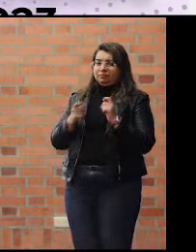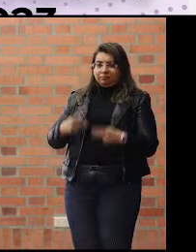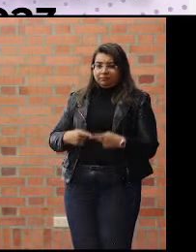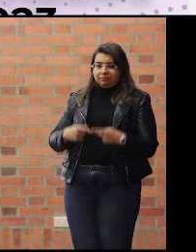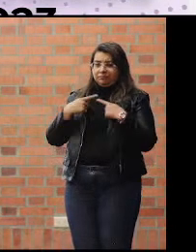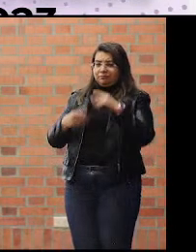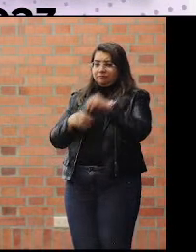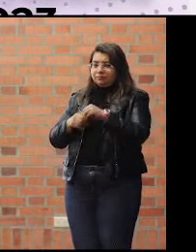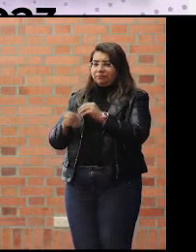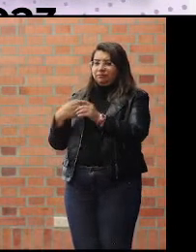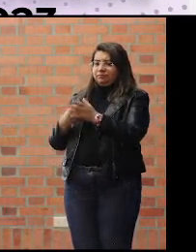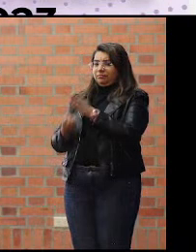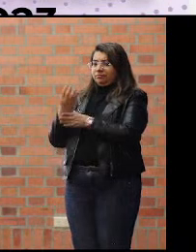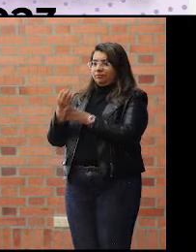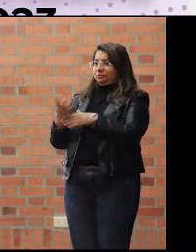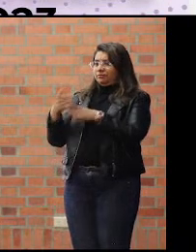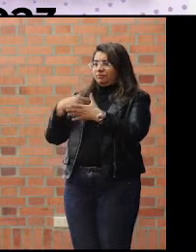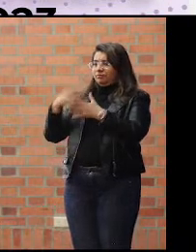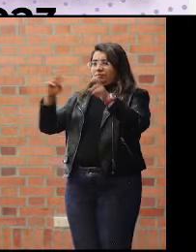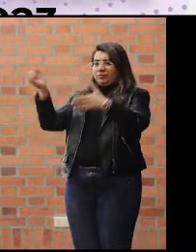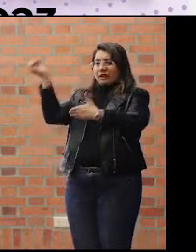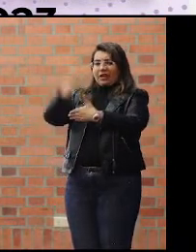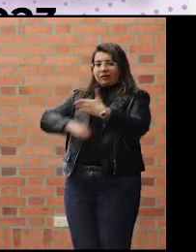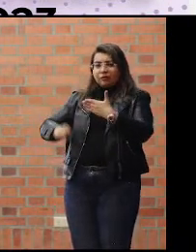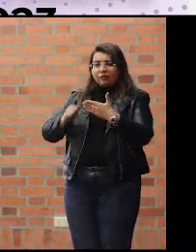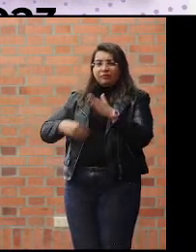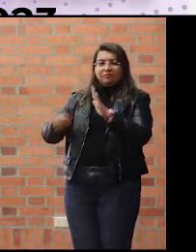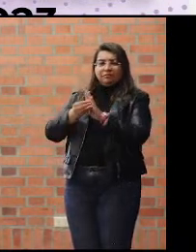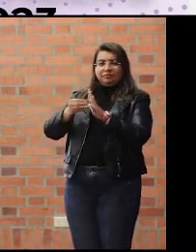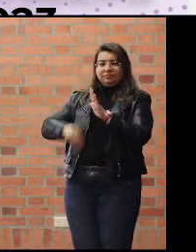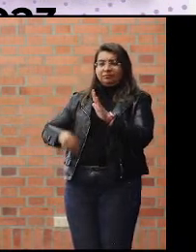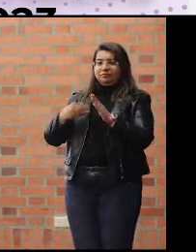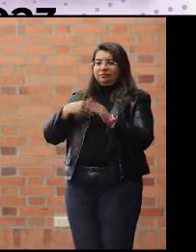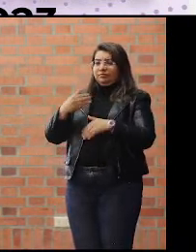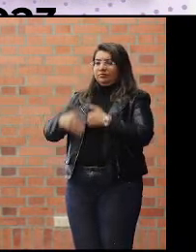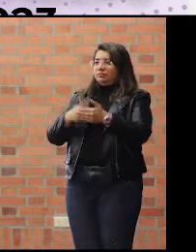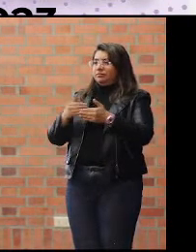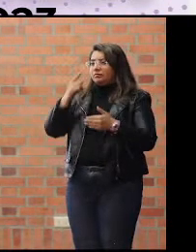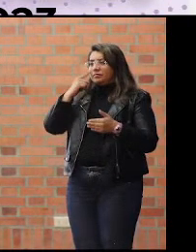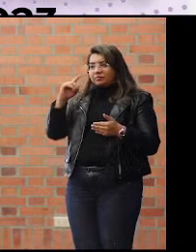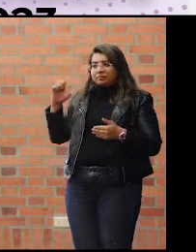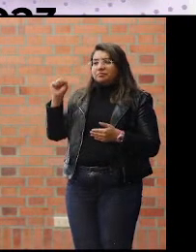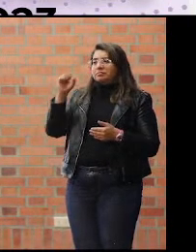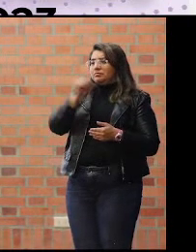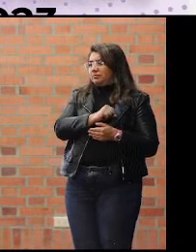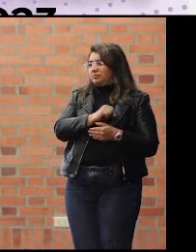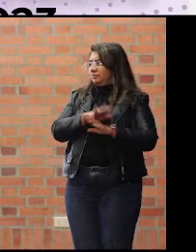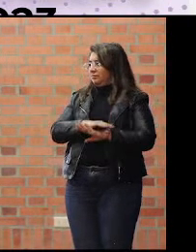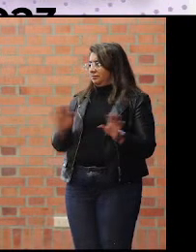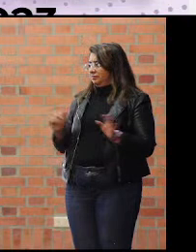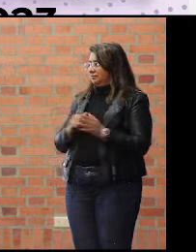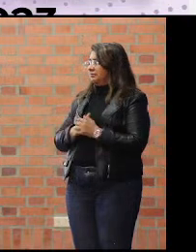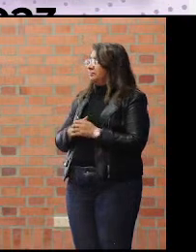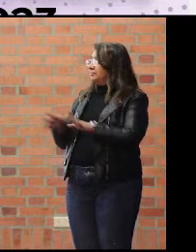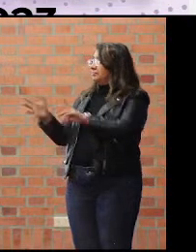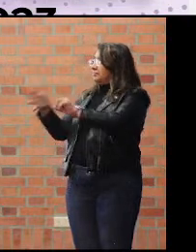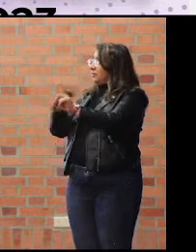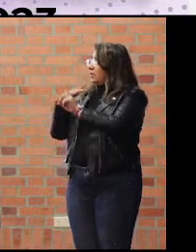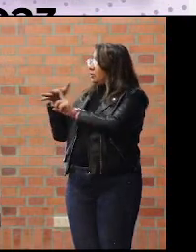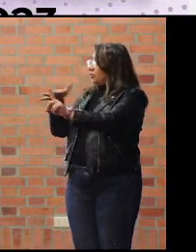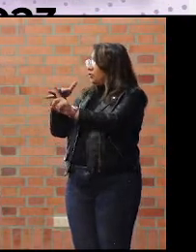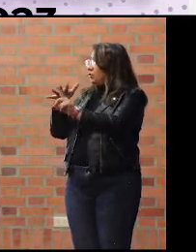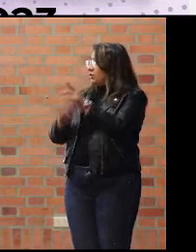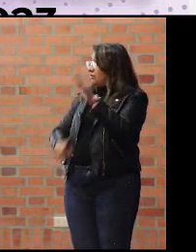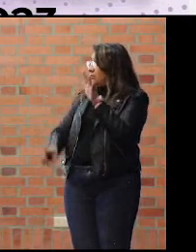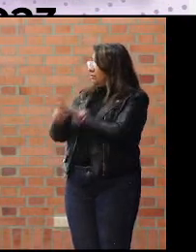situación de prohibición total del aborto alcanzando su eco hasta causa justa el movimiento que logró